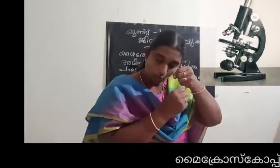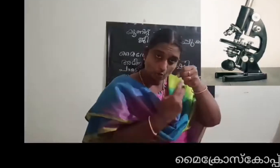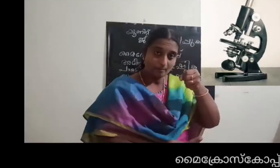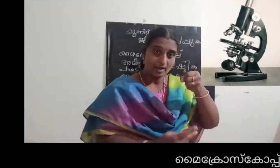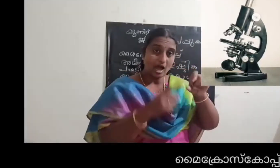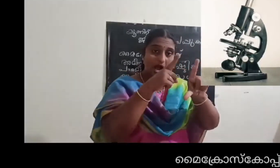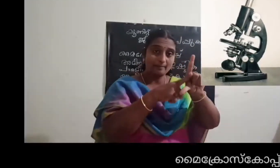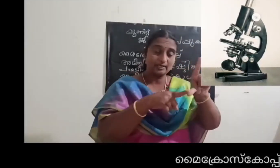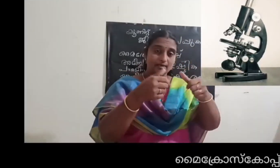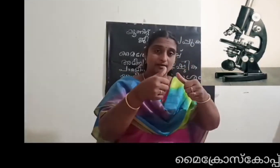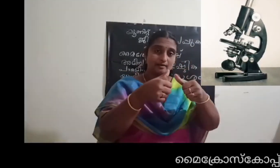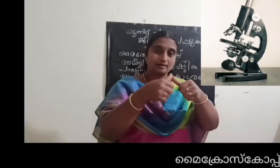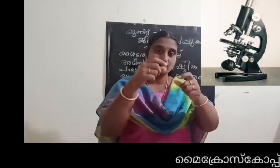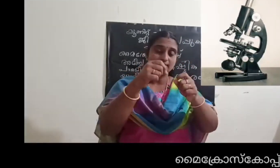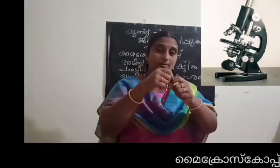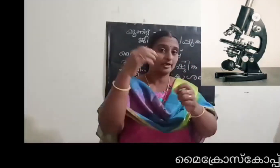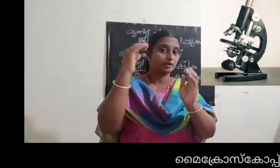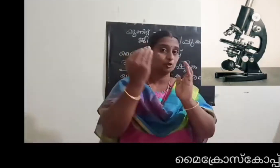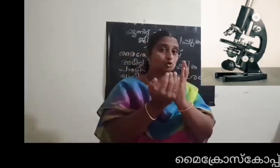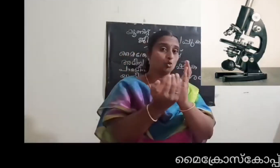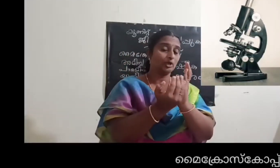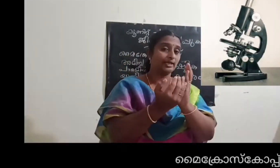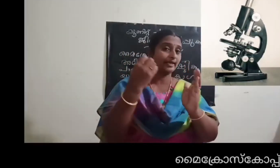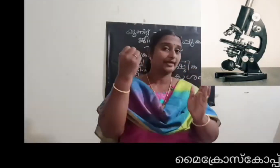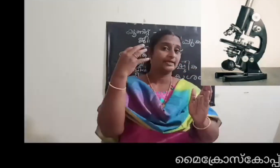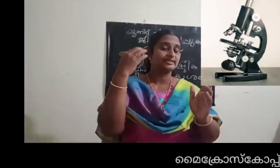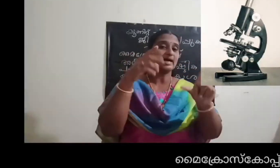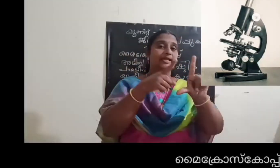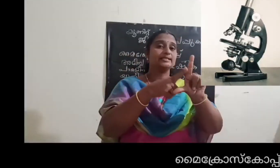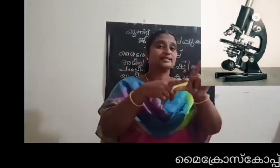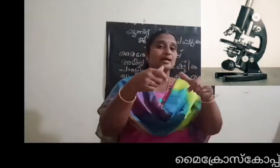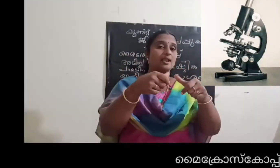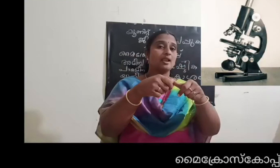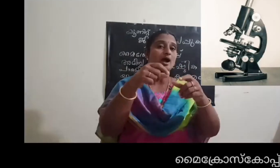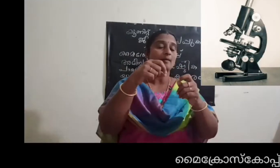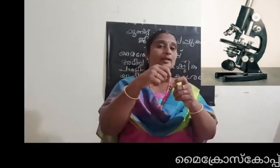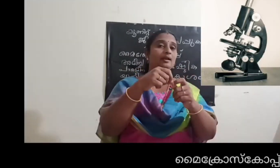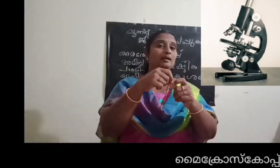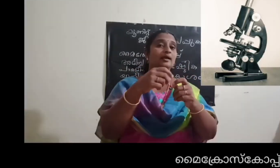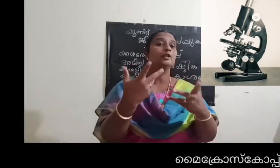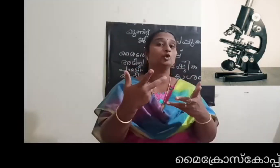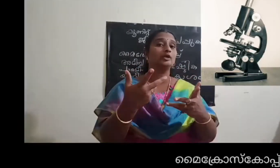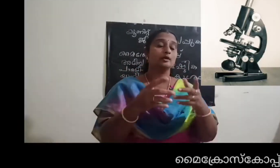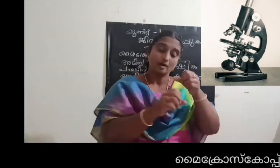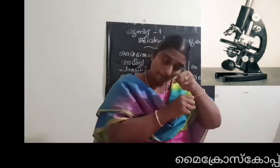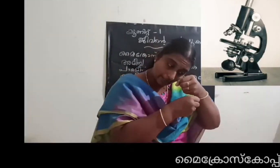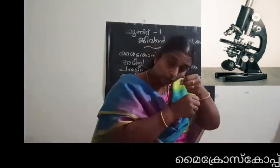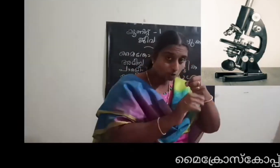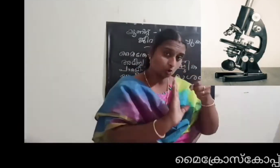നോക്കും ലാബിൽ, നമ്മുടെ സ്കൂളിന്റെ സയൻസ് ലാബിൽ എന്തുണ്ട്? മൈക്രോസ്കോപ്പ്